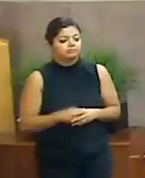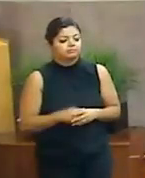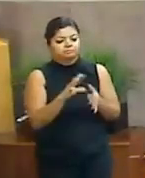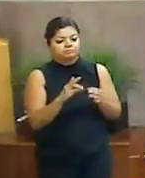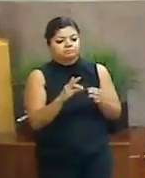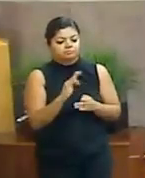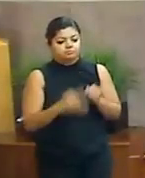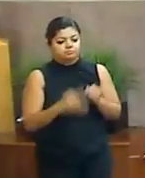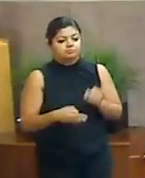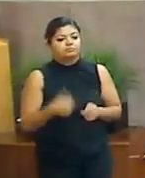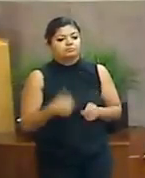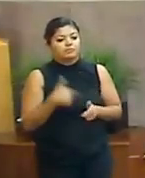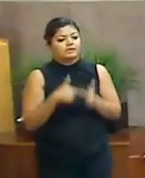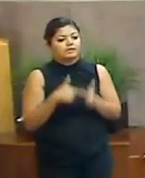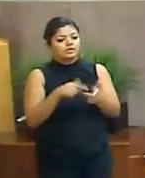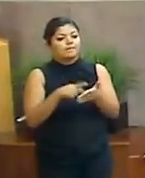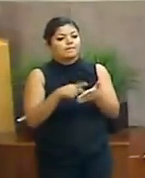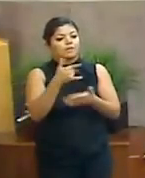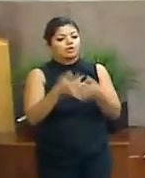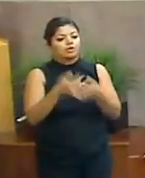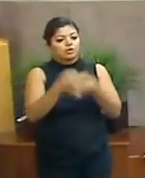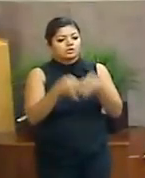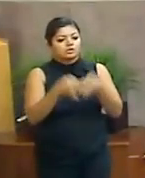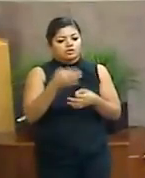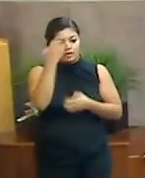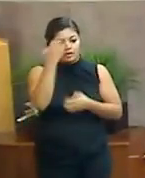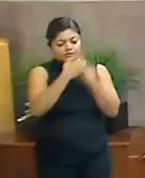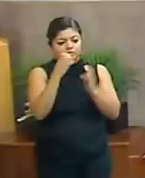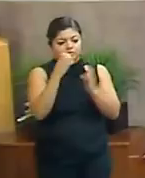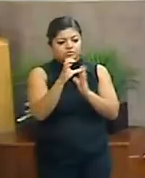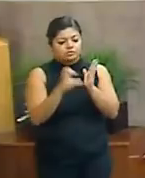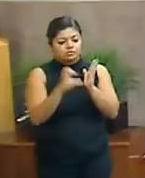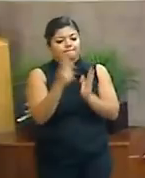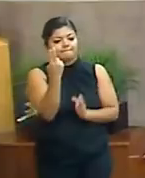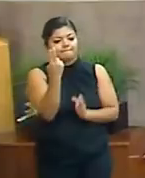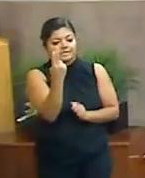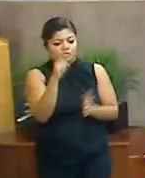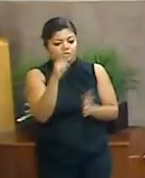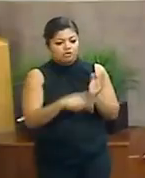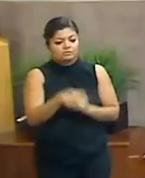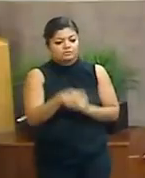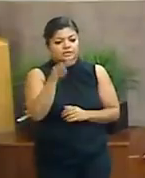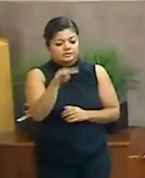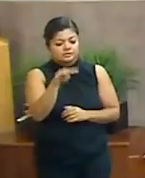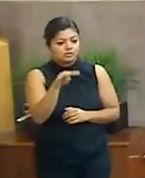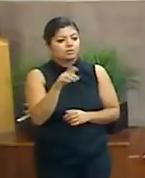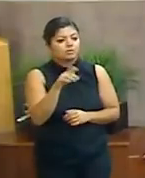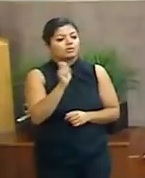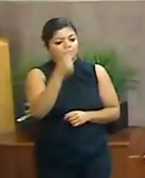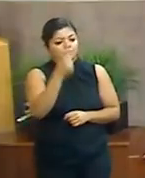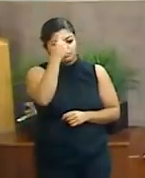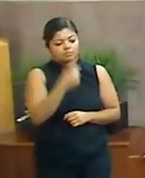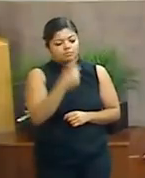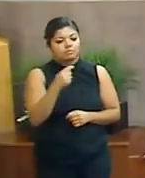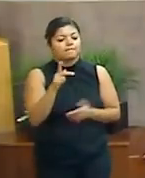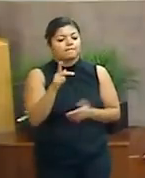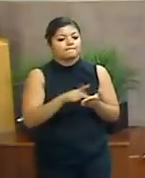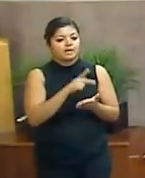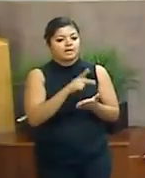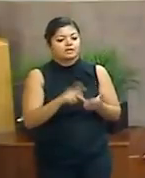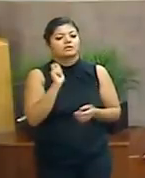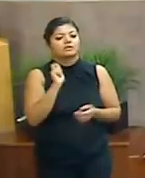esta cuenta sigo con el proyecto del juicio de revisión constitucional electoral 25 de 2019 promovido por el partido político